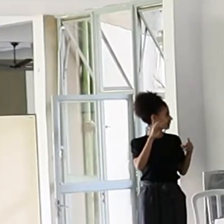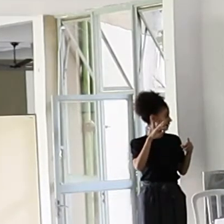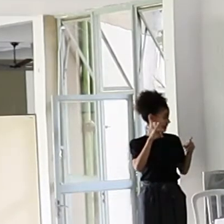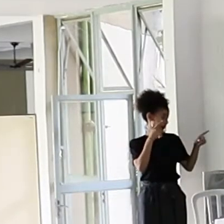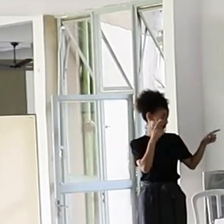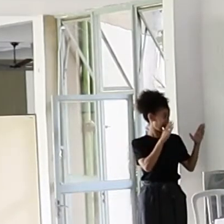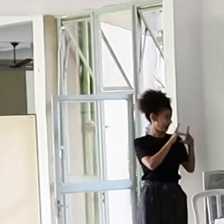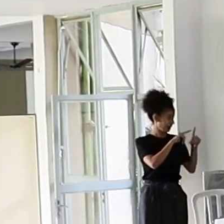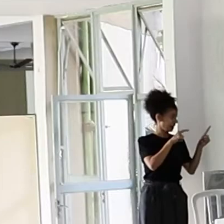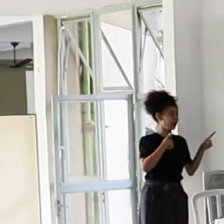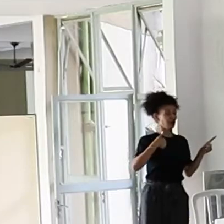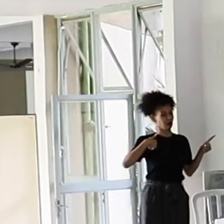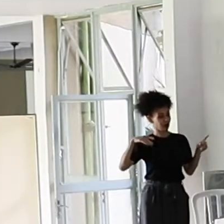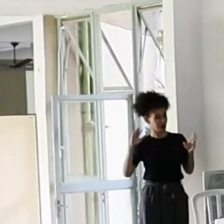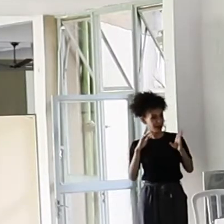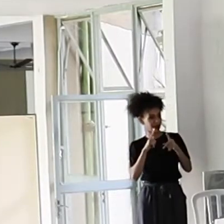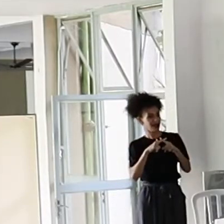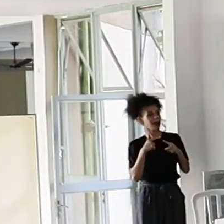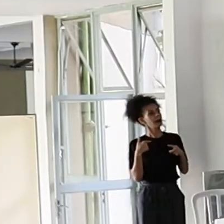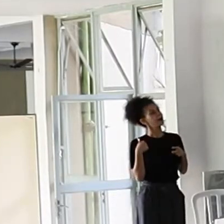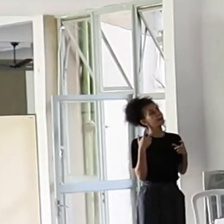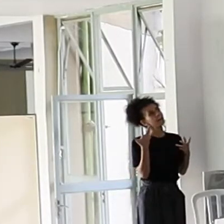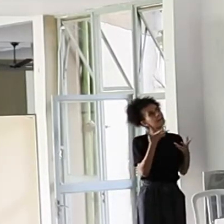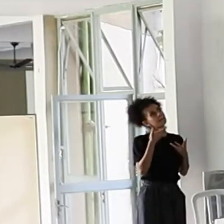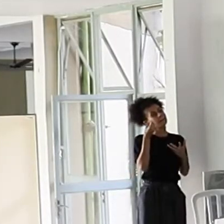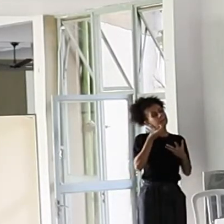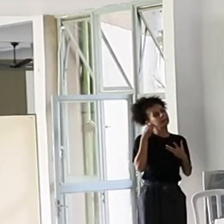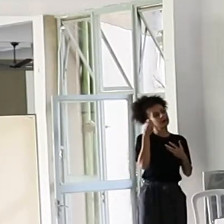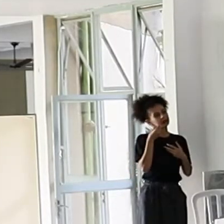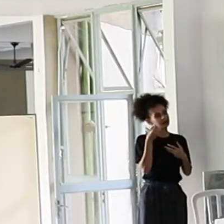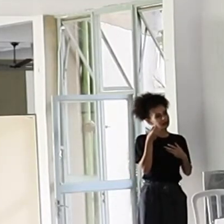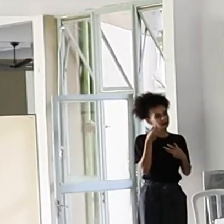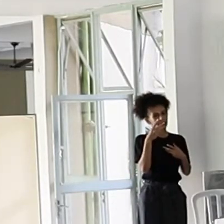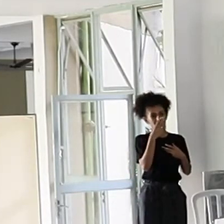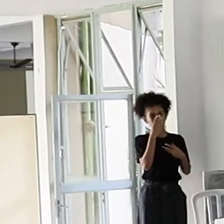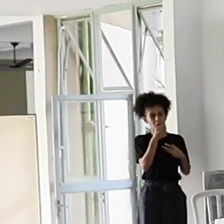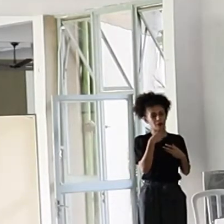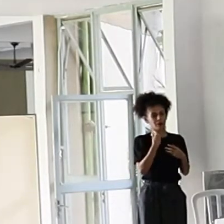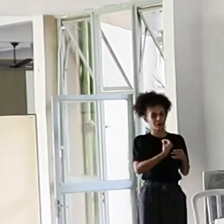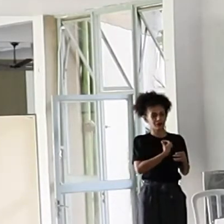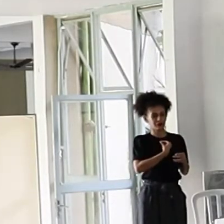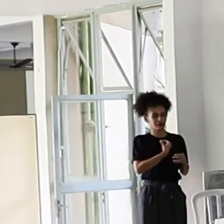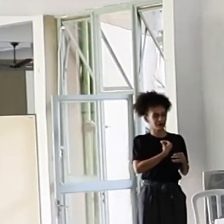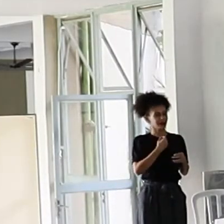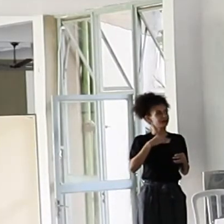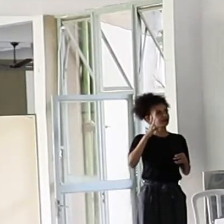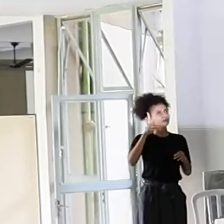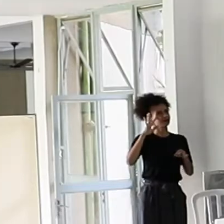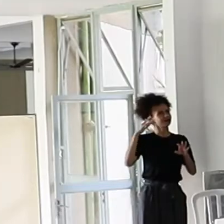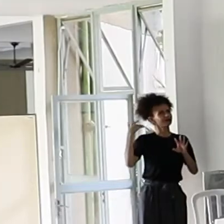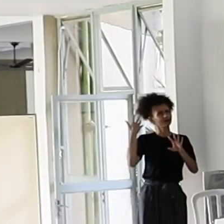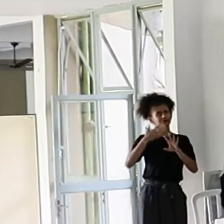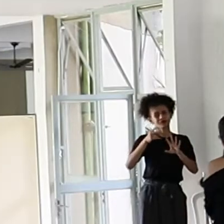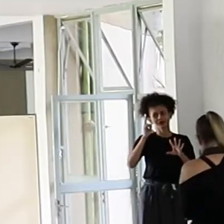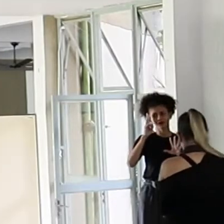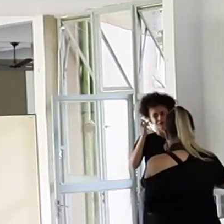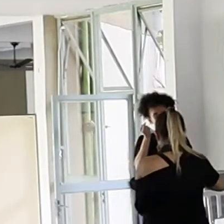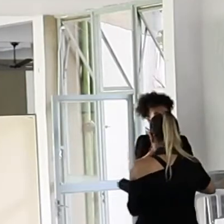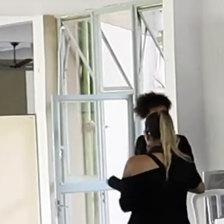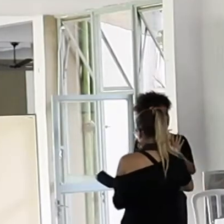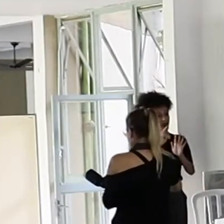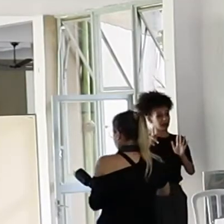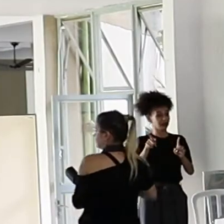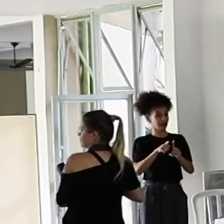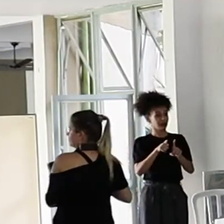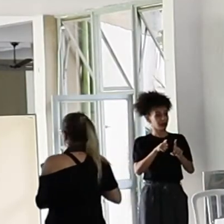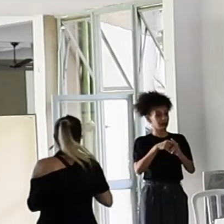foi então tem sido uma experiência maravilhosa e o Guará a vida tem um memórias incríveis e não